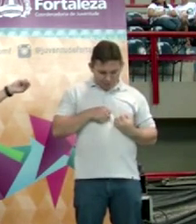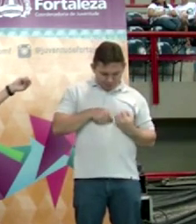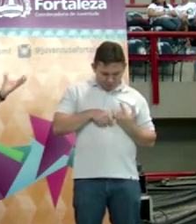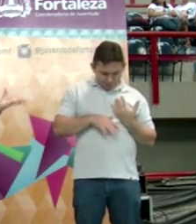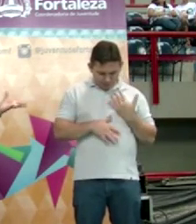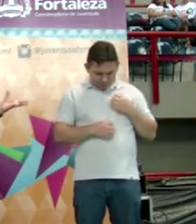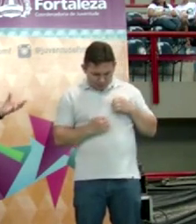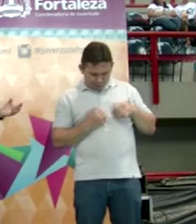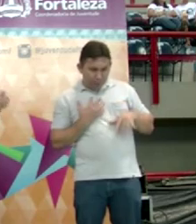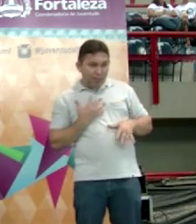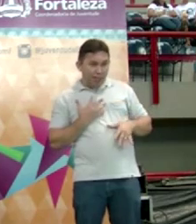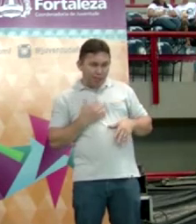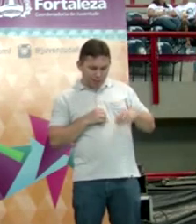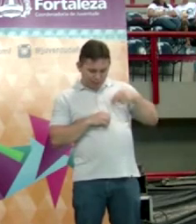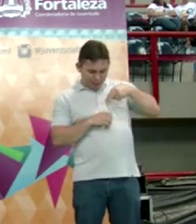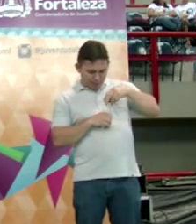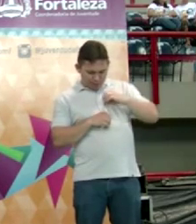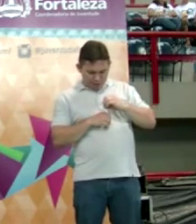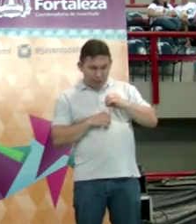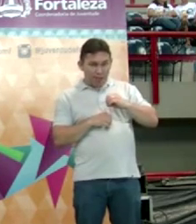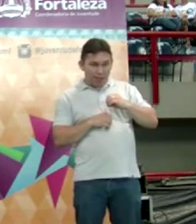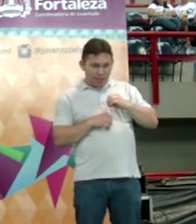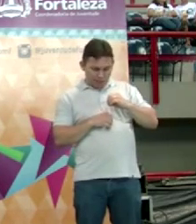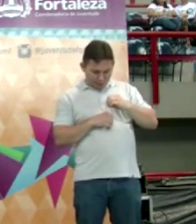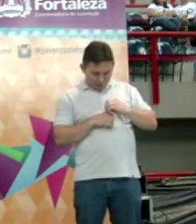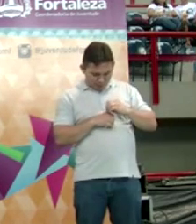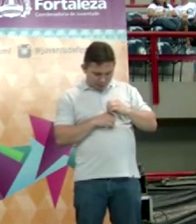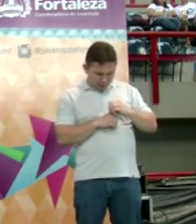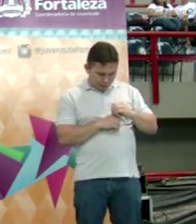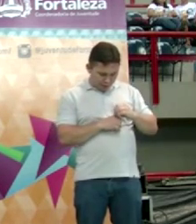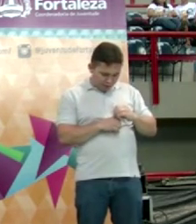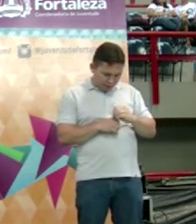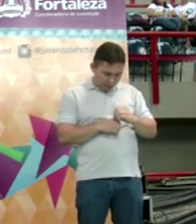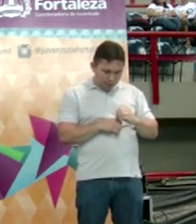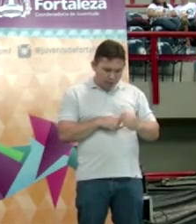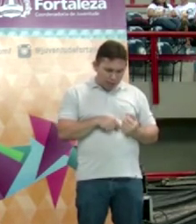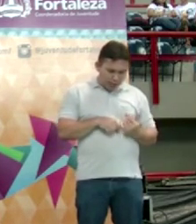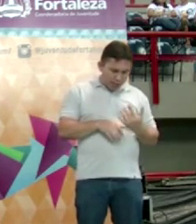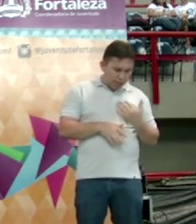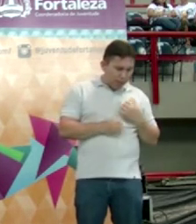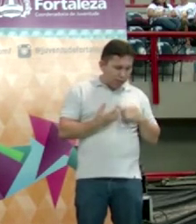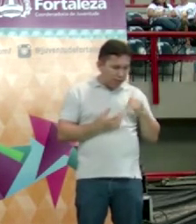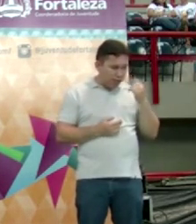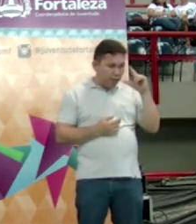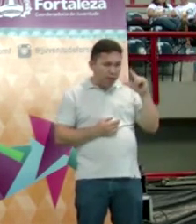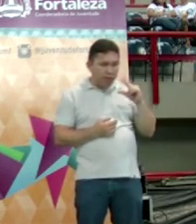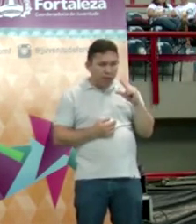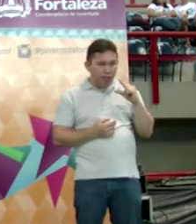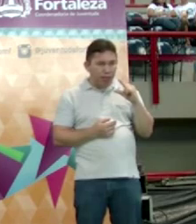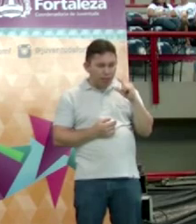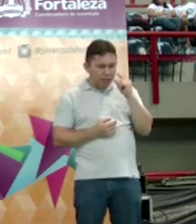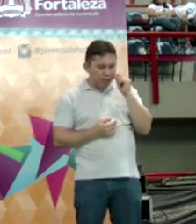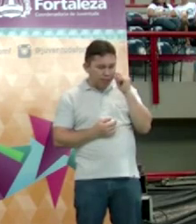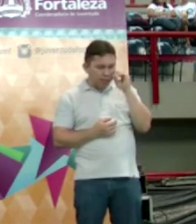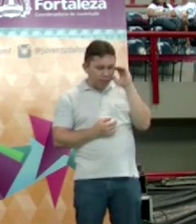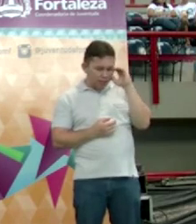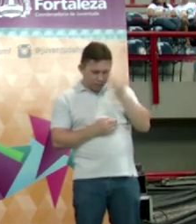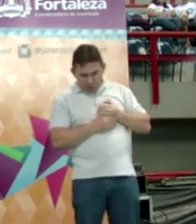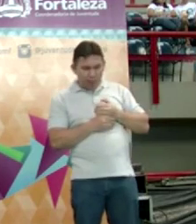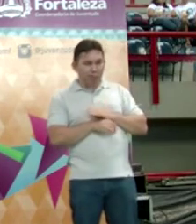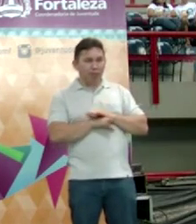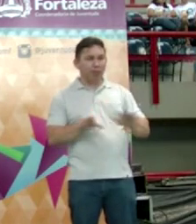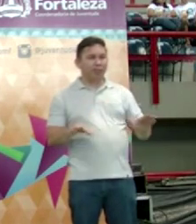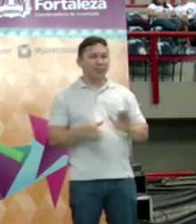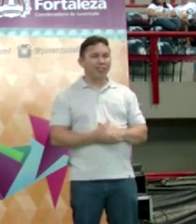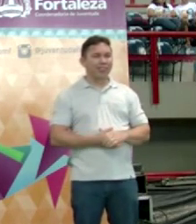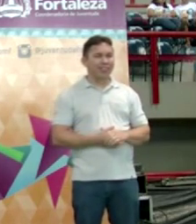ficam ocupadas por NO. Você faz menos respiração celular, produz menos energia, o que é que vai dar? Sono, tá?